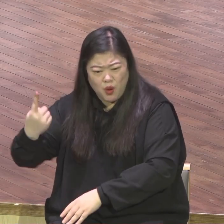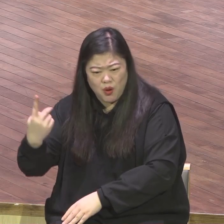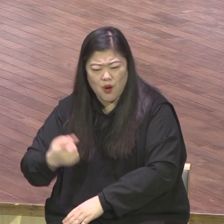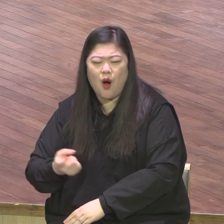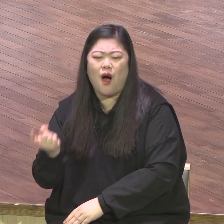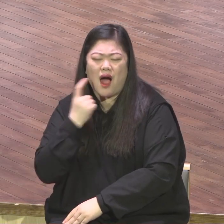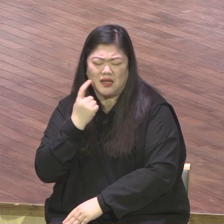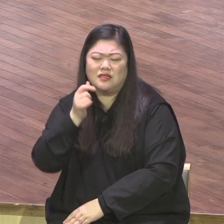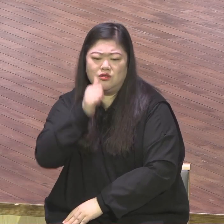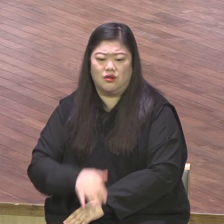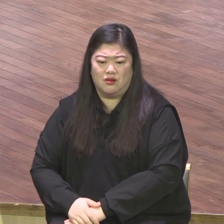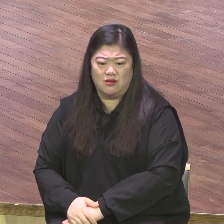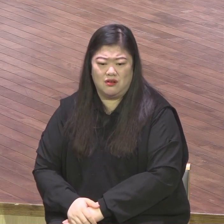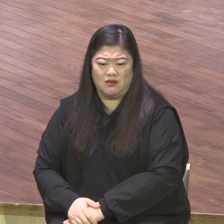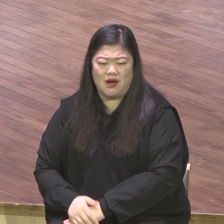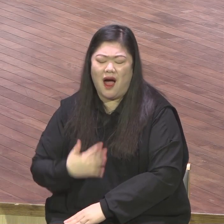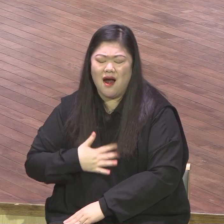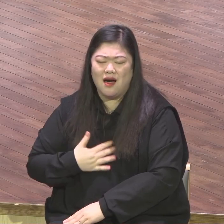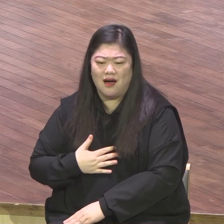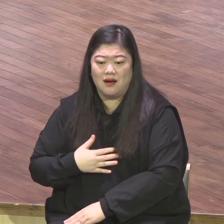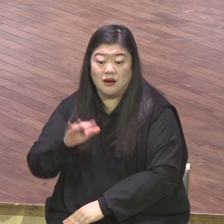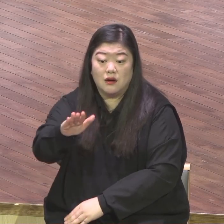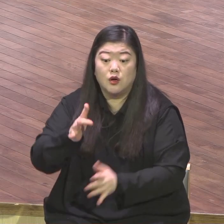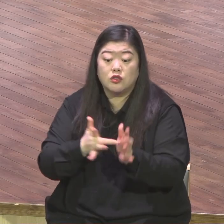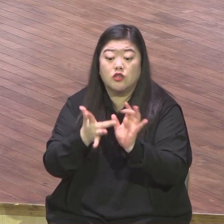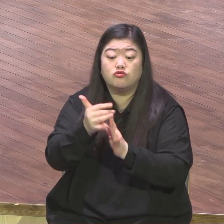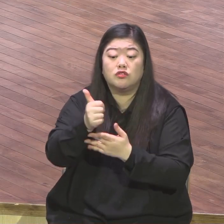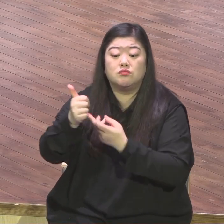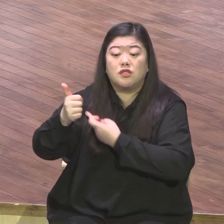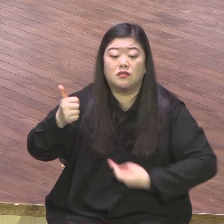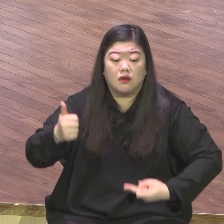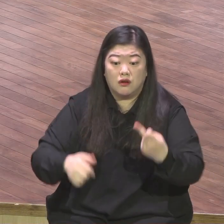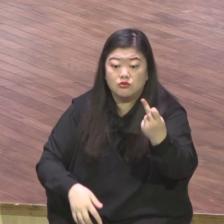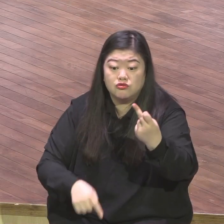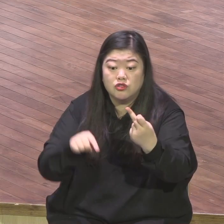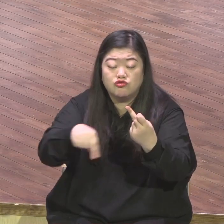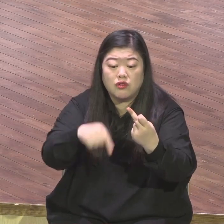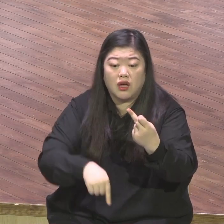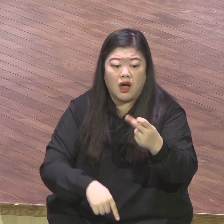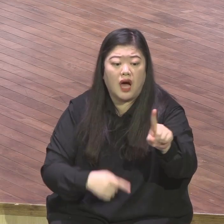인정하십니까? 언제 드러나냐? 나중에 다 드러납니다.